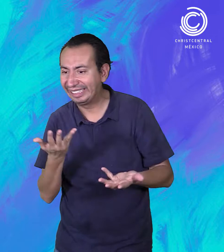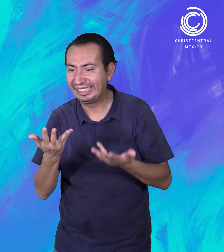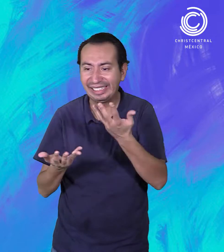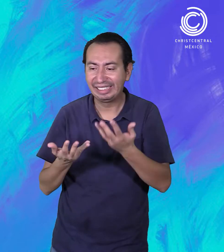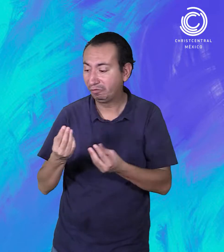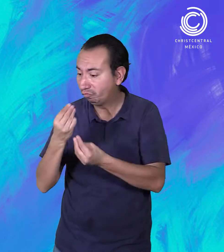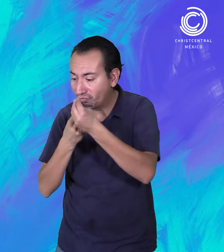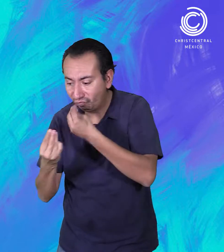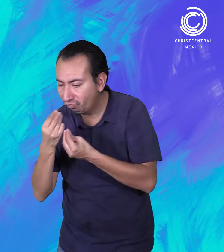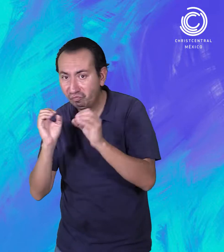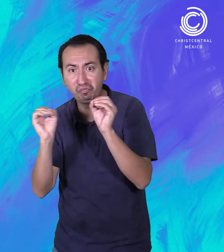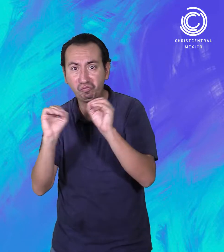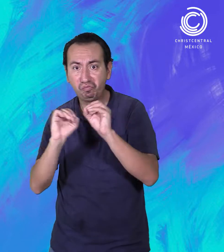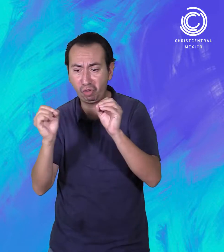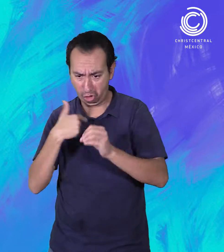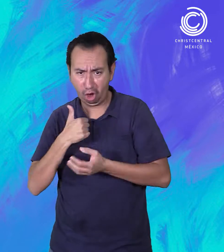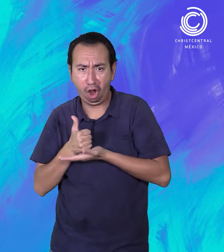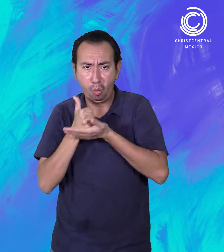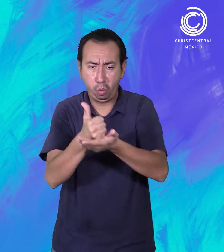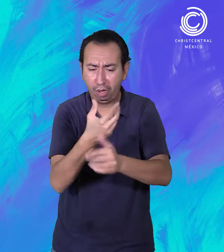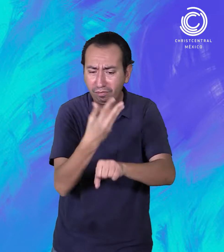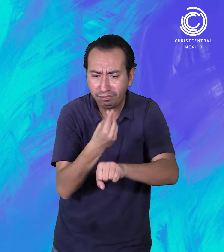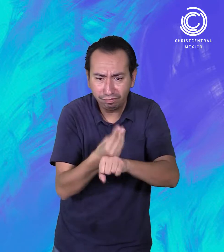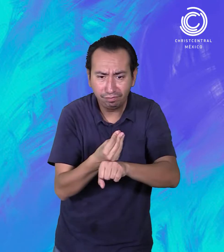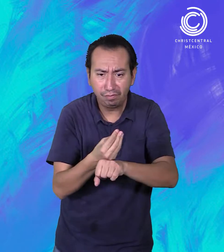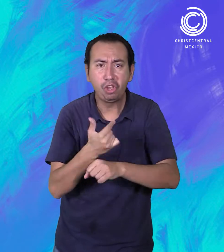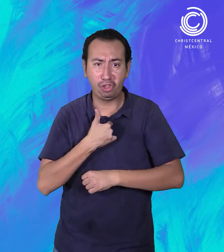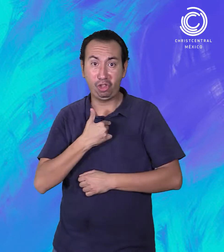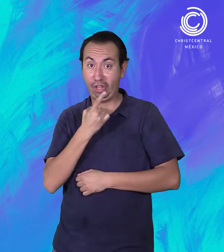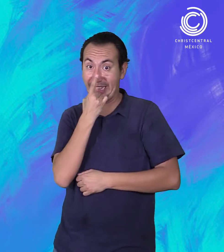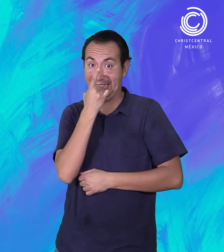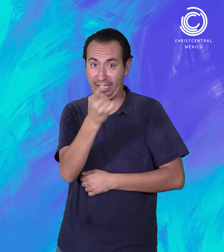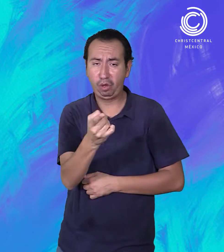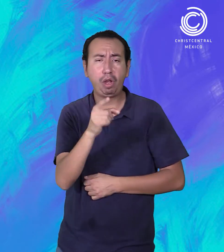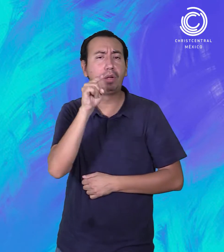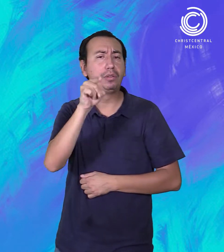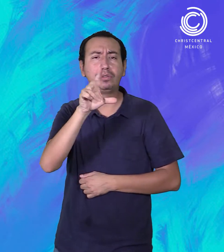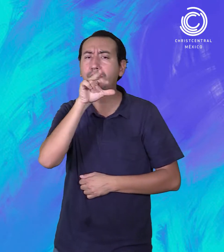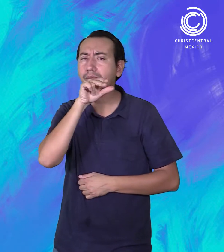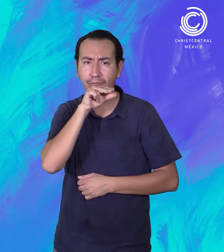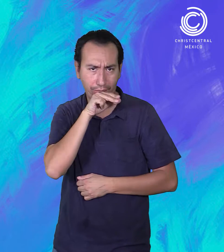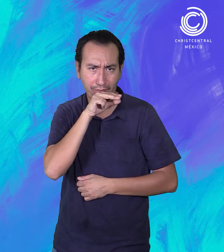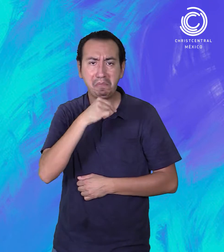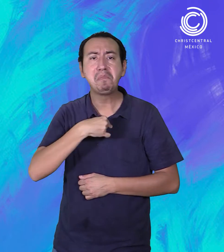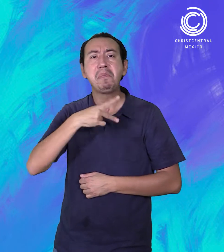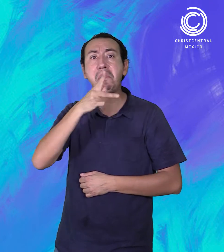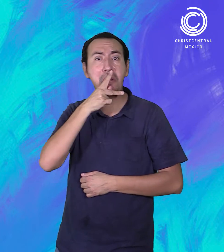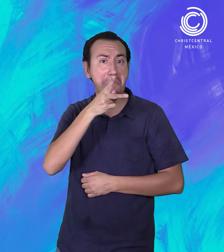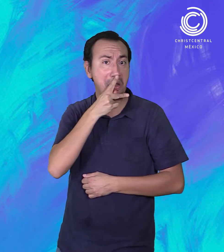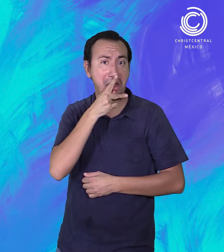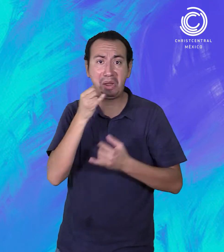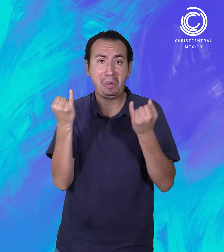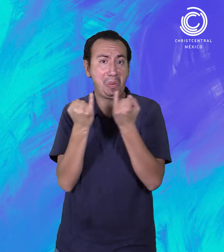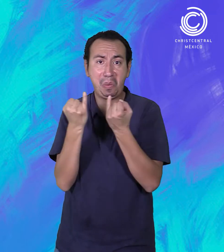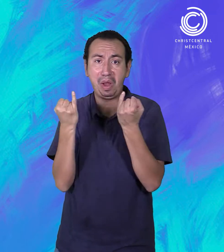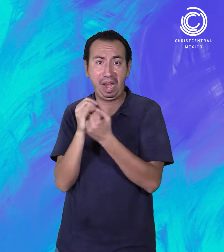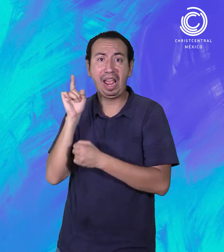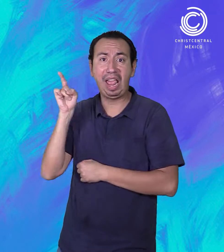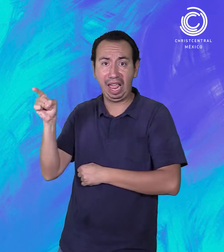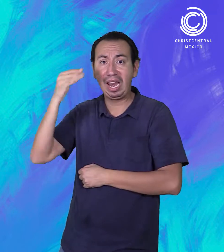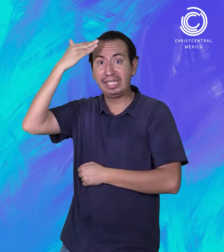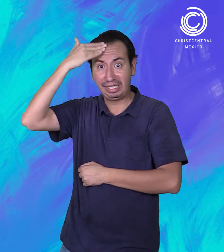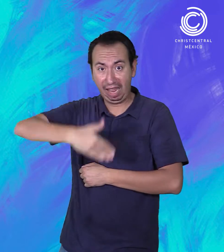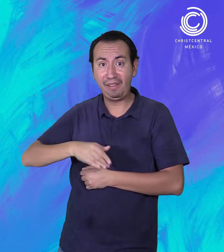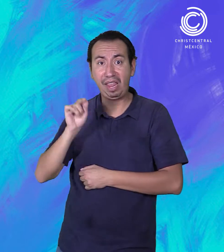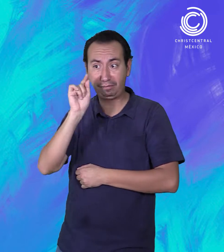de reparar el horno, pero yo les digo, ¿saben qué? No se preocupen, porque mi papá justamente se dedica a